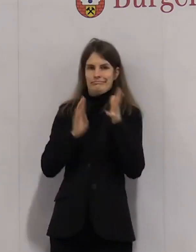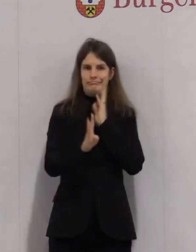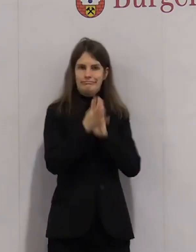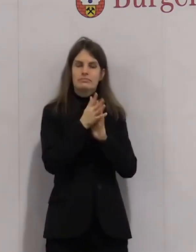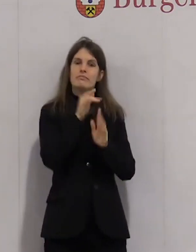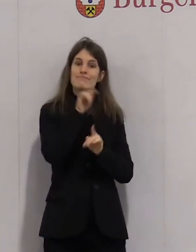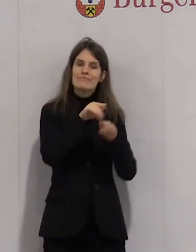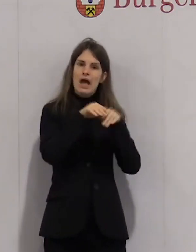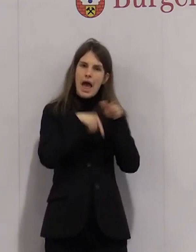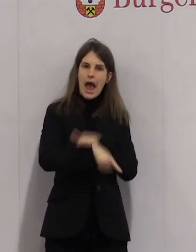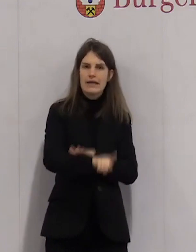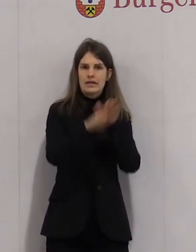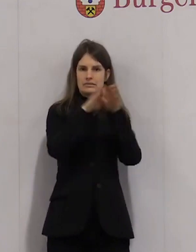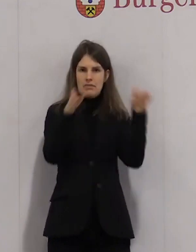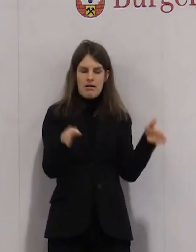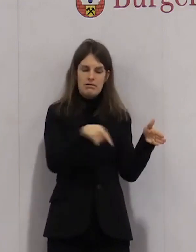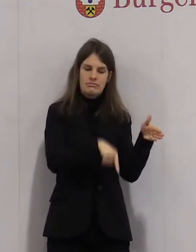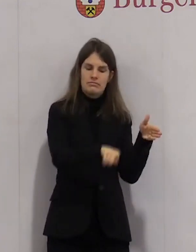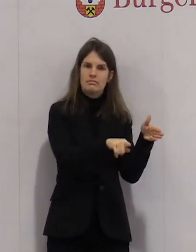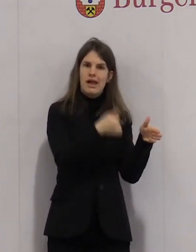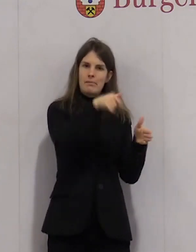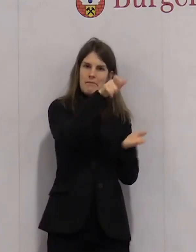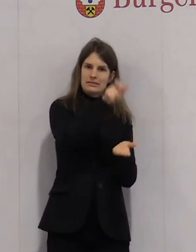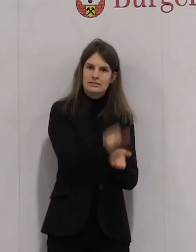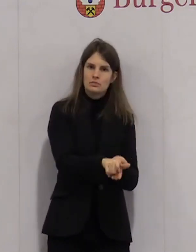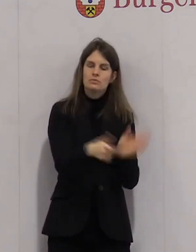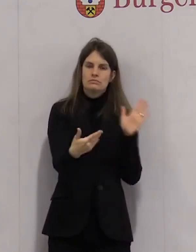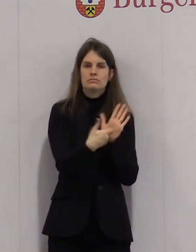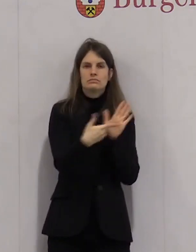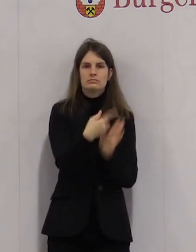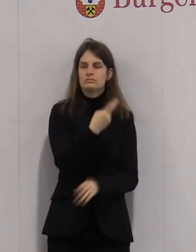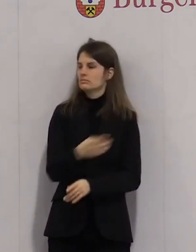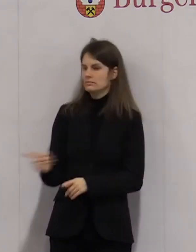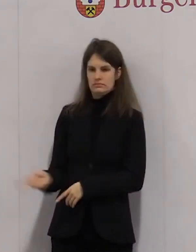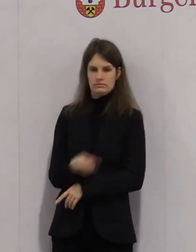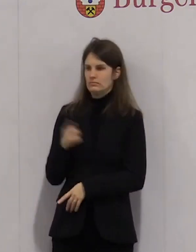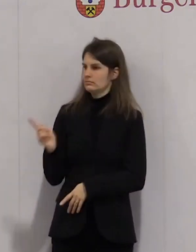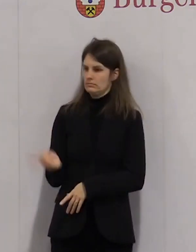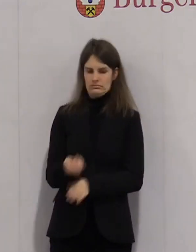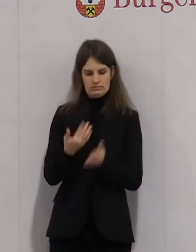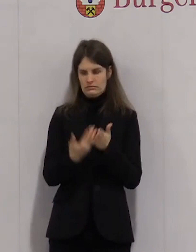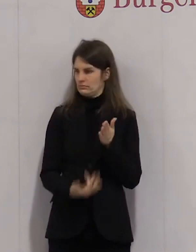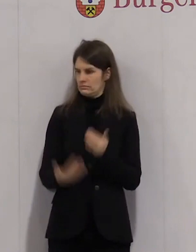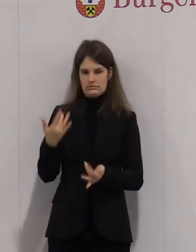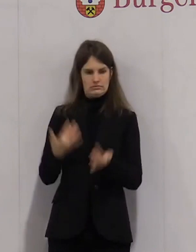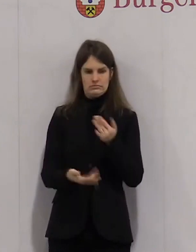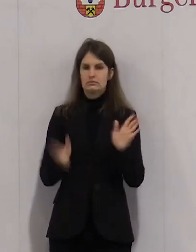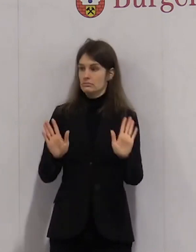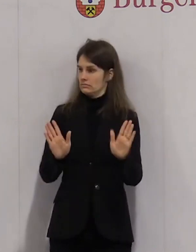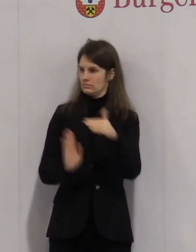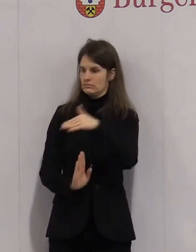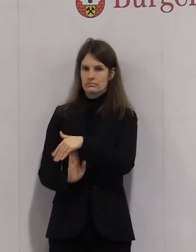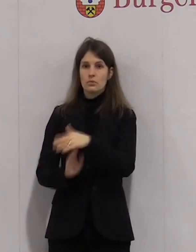supermärkte personen stehen die stärker darauf wert legen und darüber wachen dass die menschen mit einer